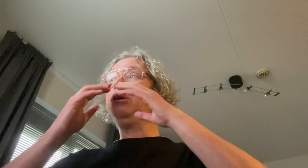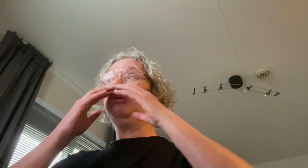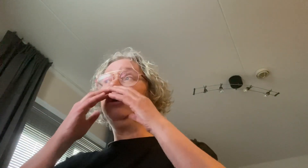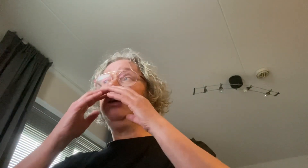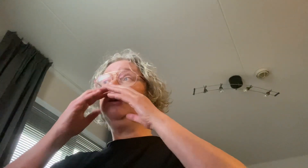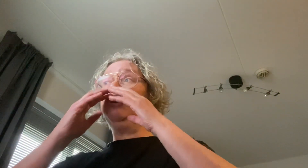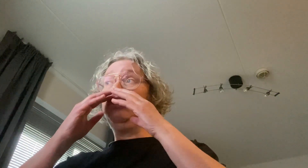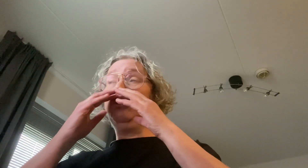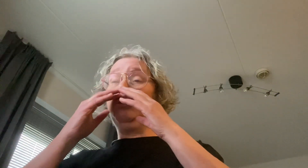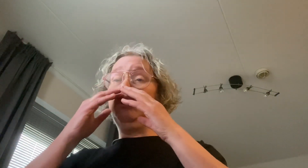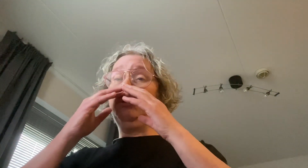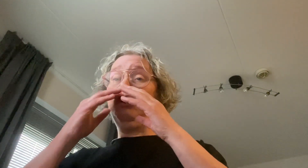Oeh.